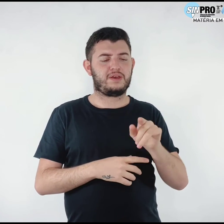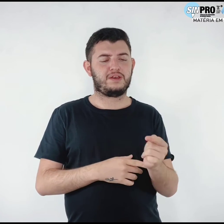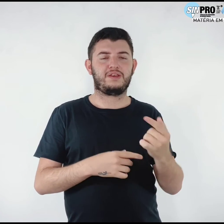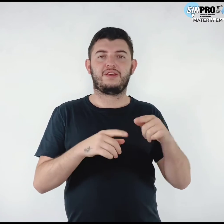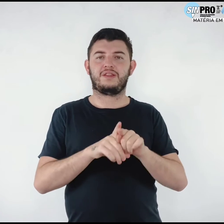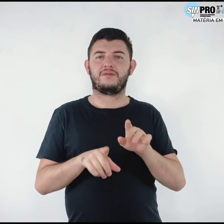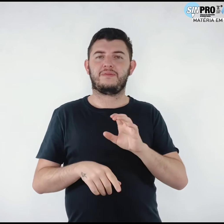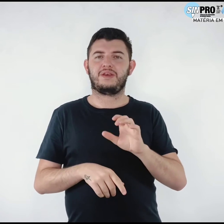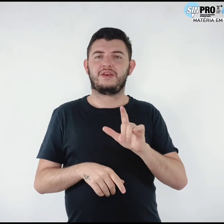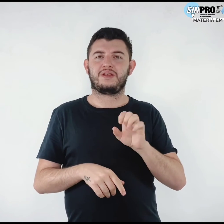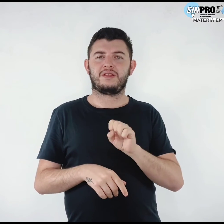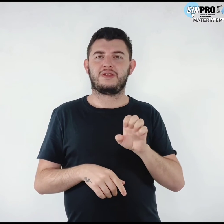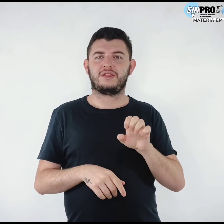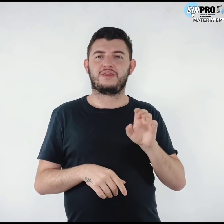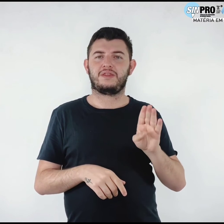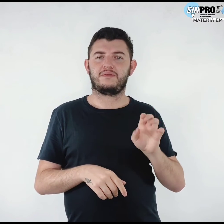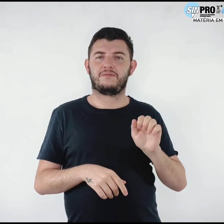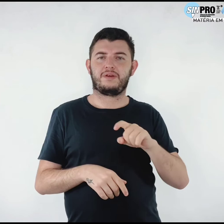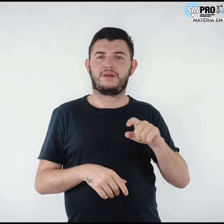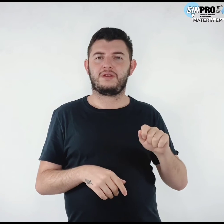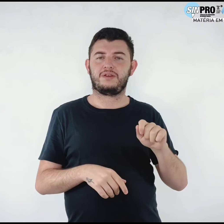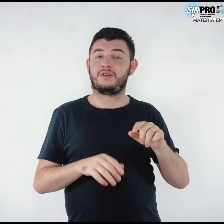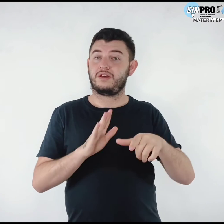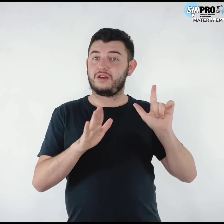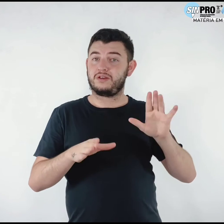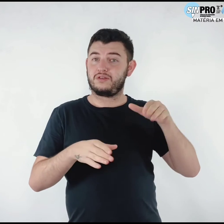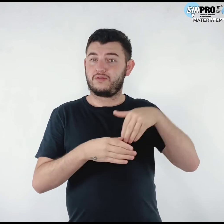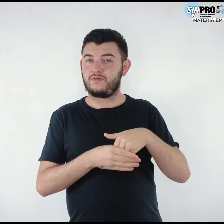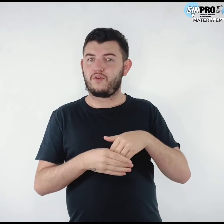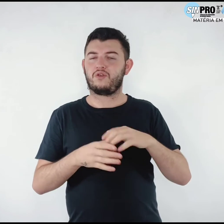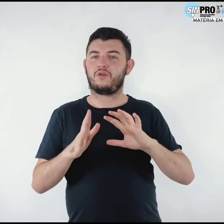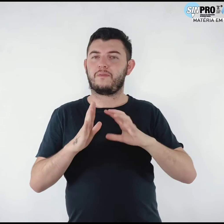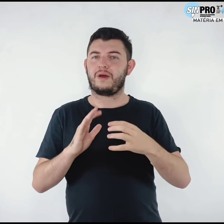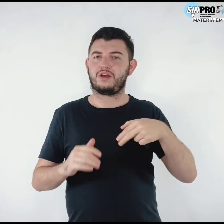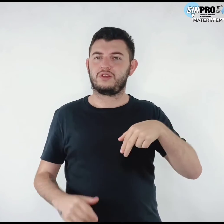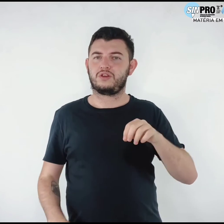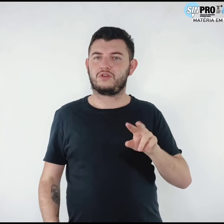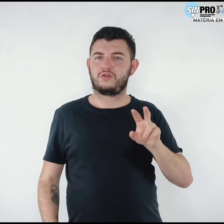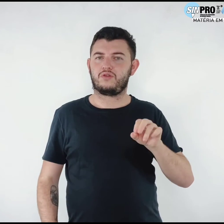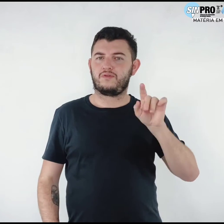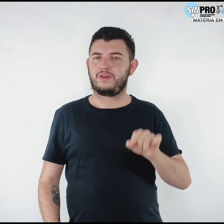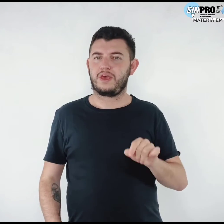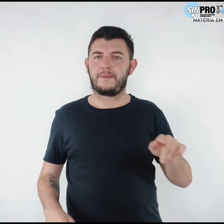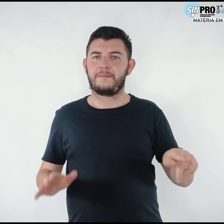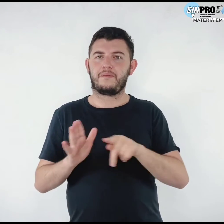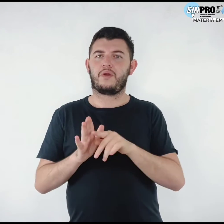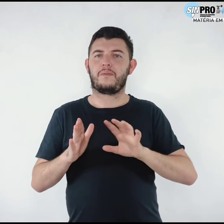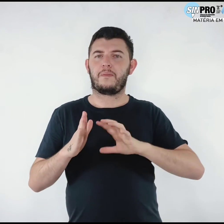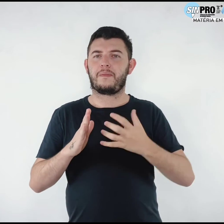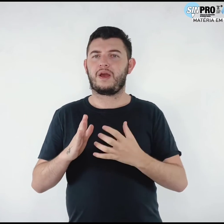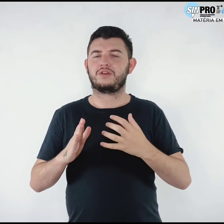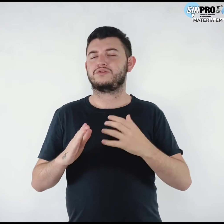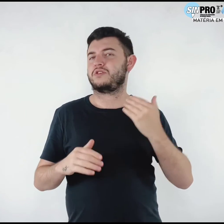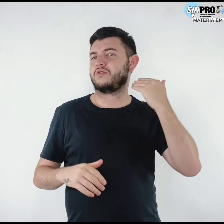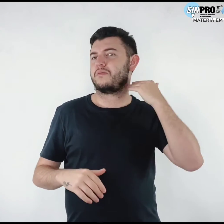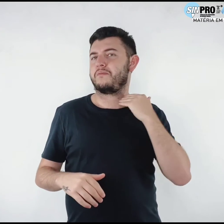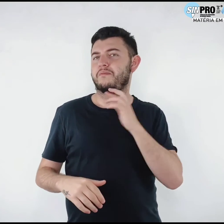ao Partido Novo, por exemplo, que é o partido político dos banqueiros, é preciso